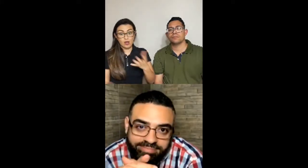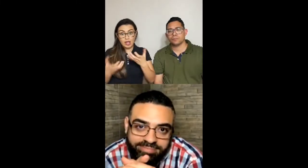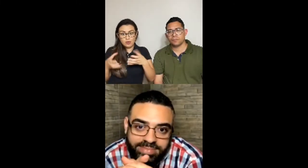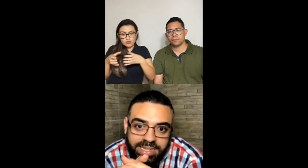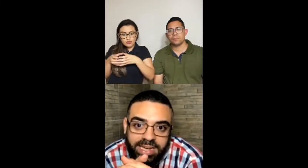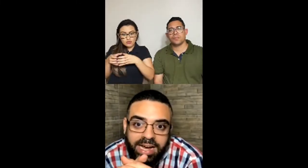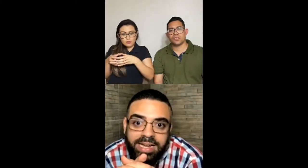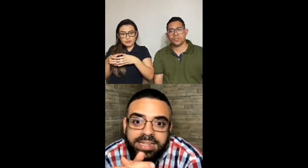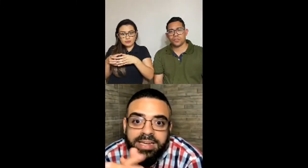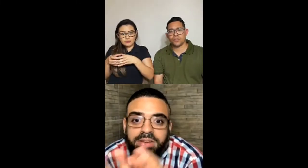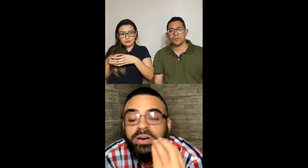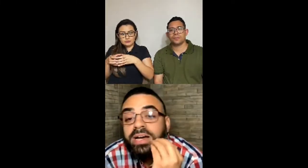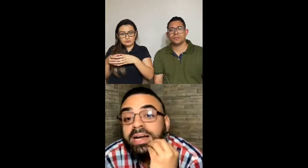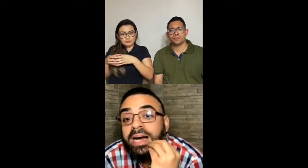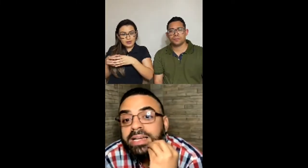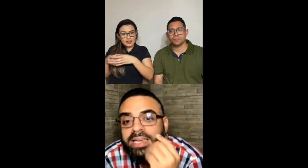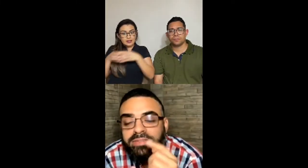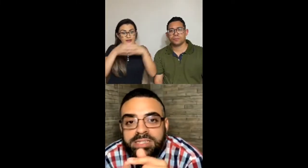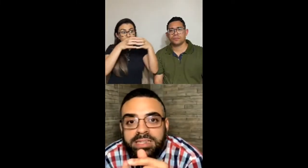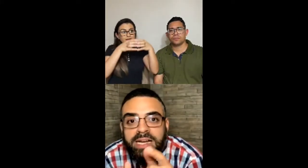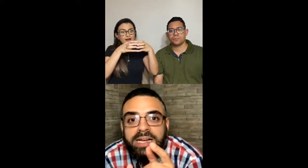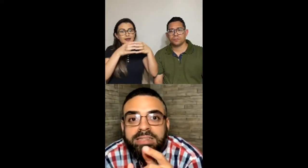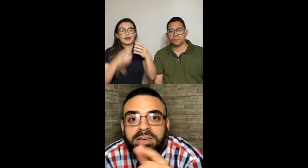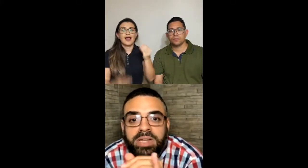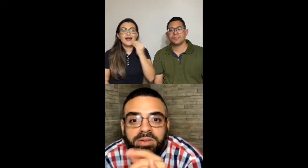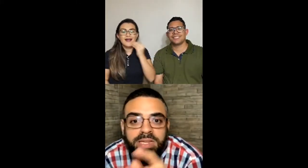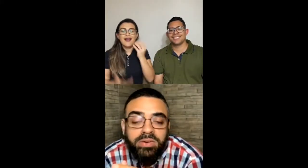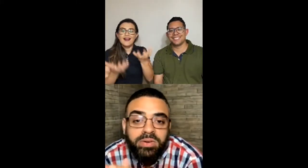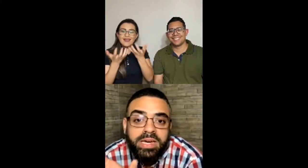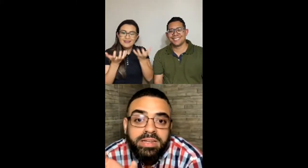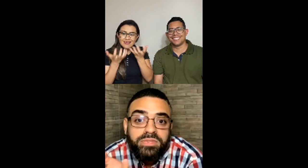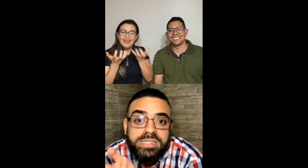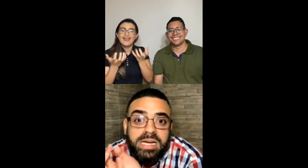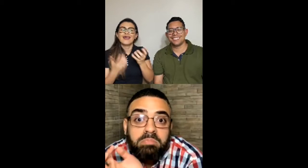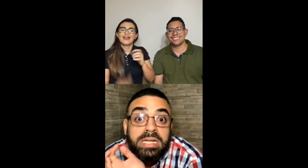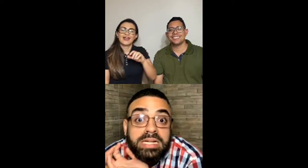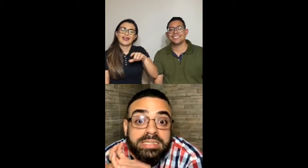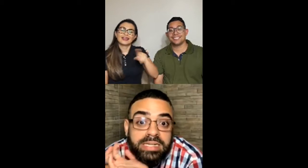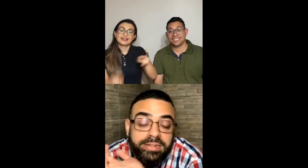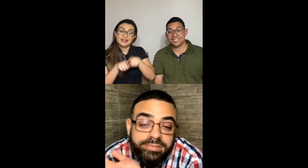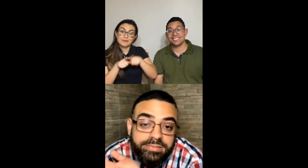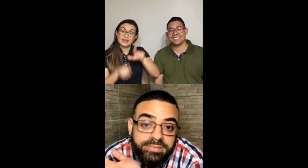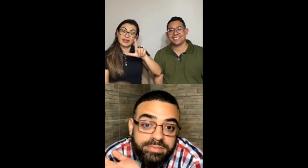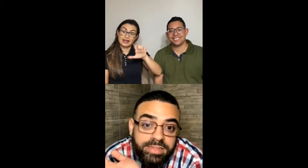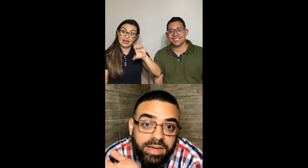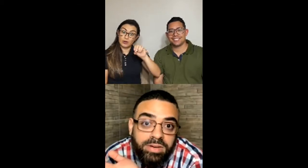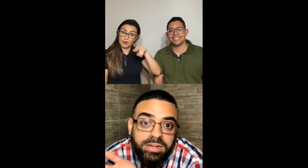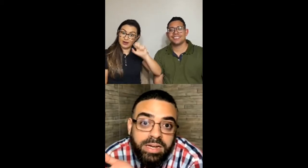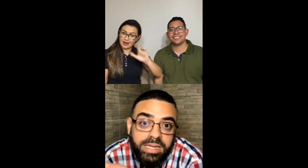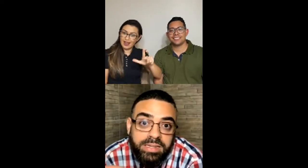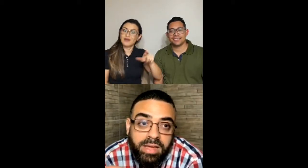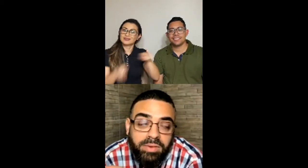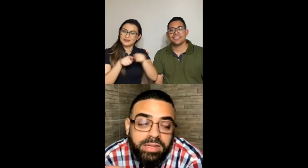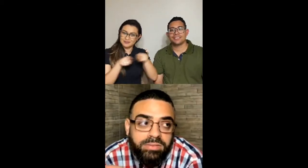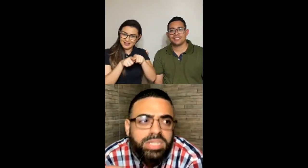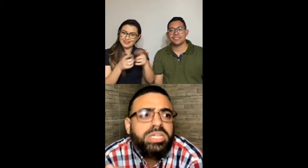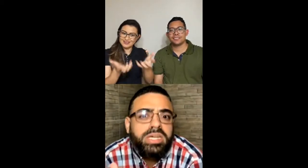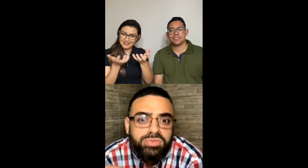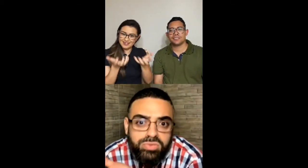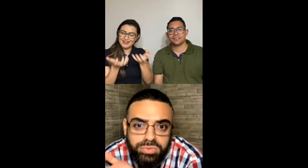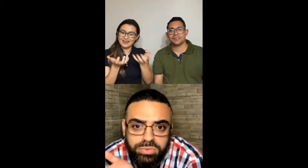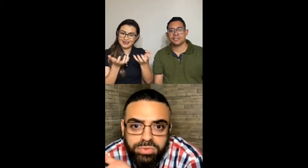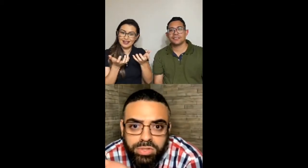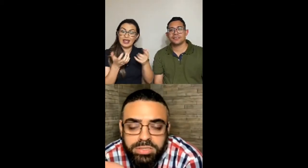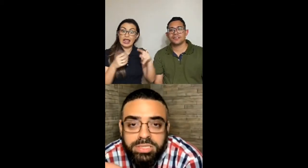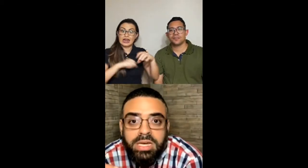e depois ficou a ideia de eu levar uma equipe daqui para lá. Aí tá aí, ó, Carla quer visitar, tem o Leonel que eu quero